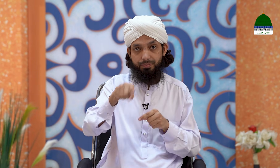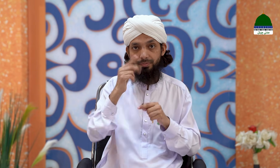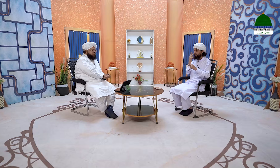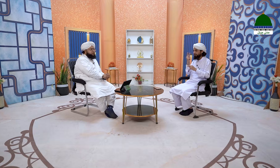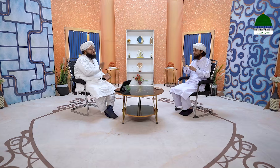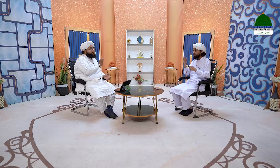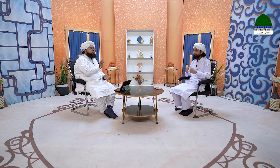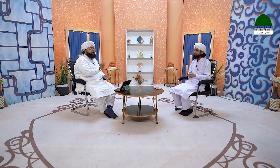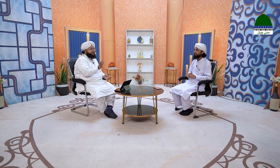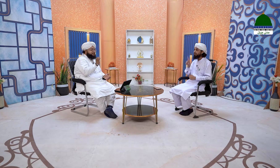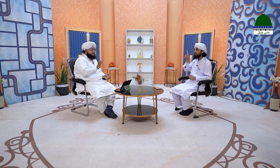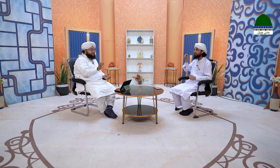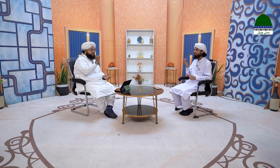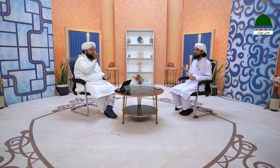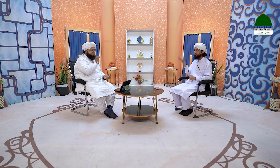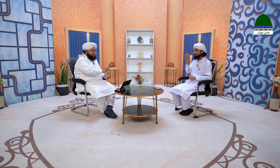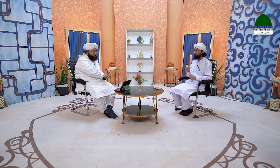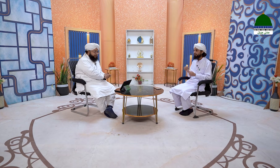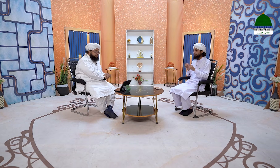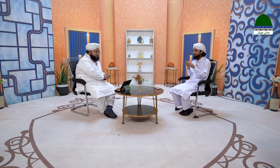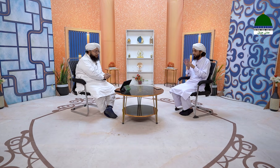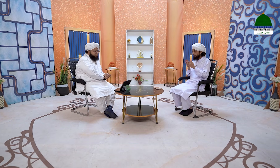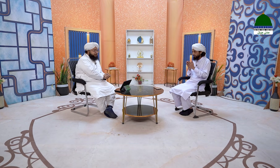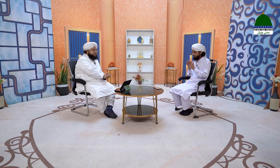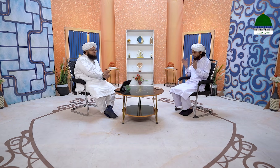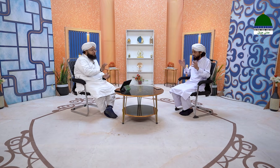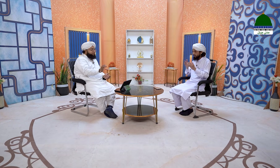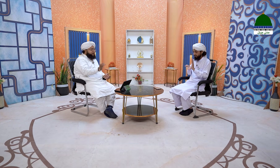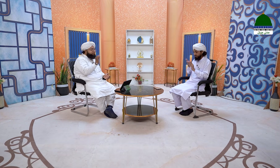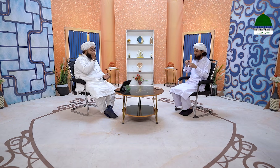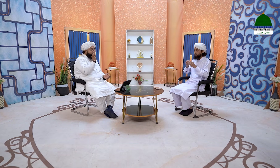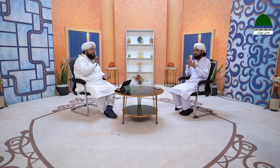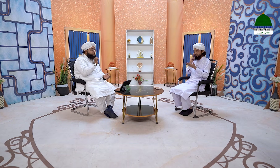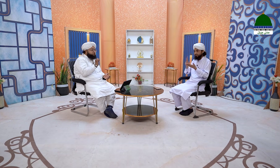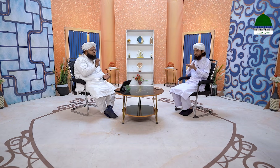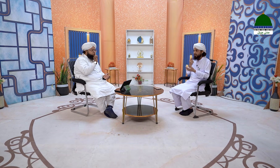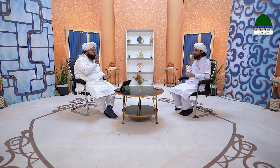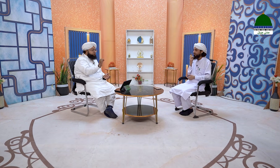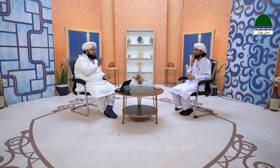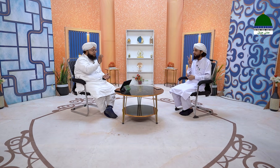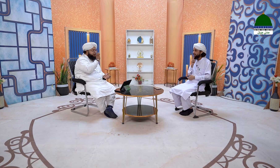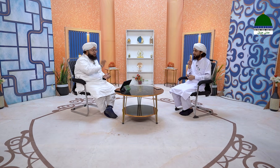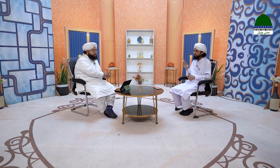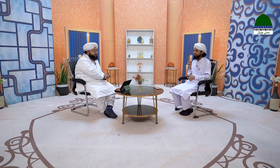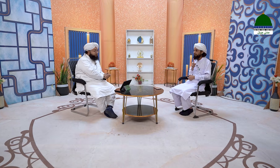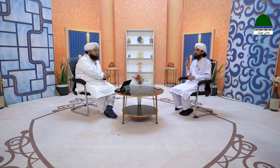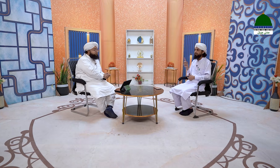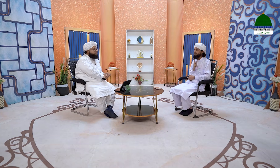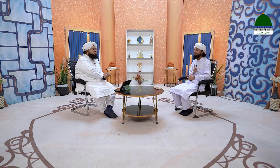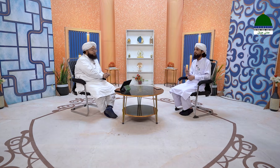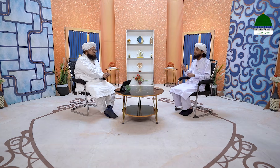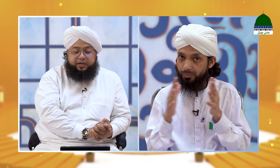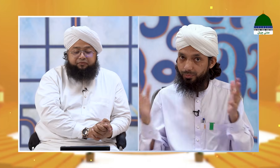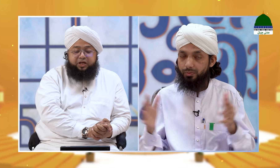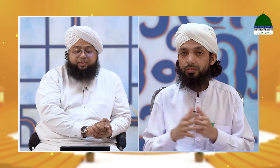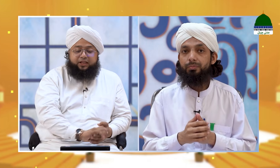ہیں۔ 10 دنوں میں کثرت سے تلاوت کی جائے۔ ان 10 دنوں میں اپنی زبان کو ذکر و درود سے تر رکھنا چاہیے،